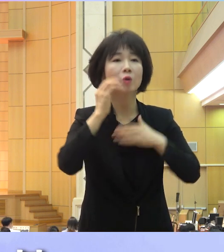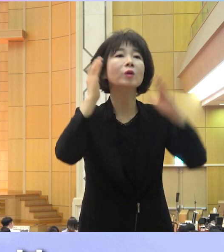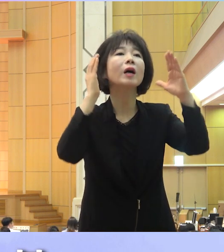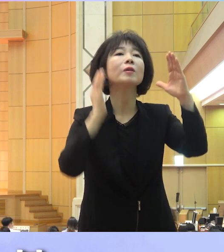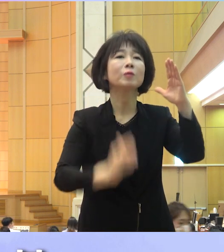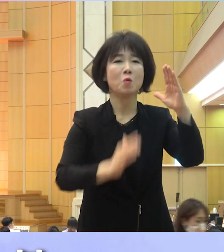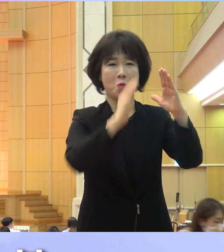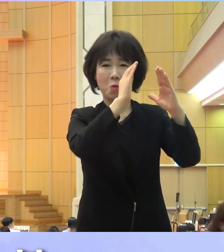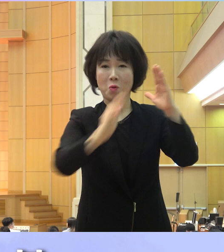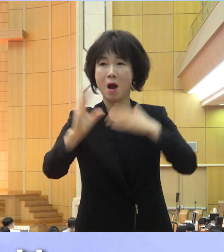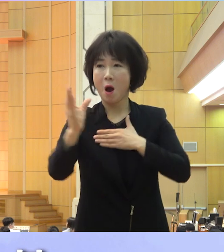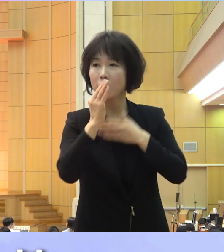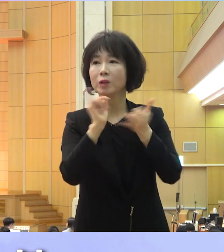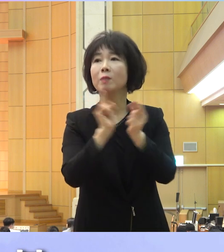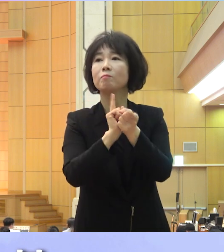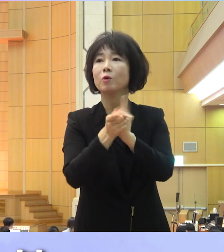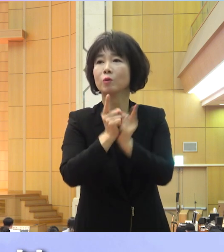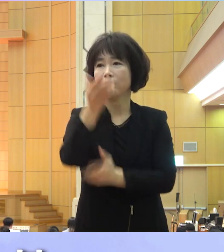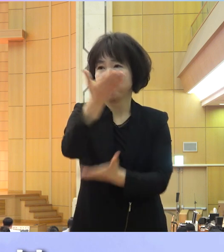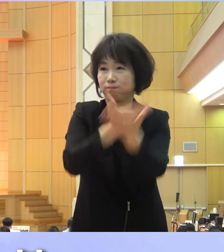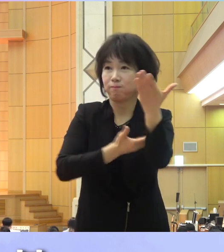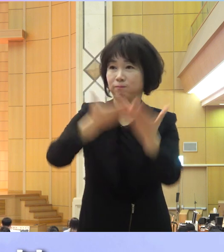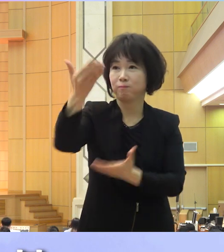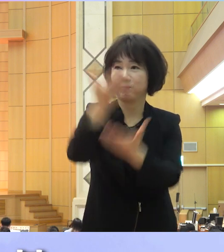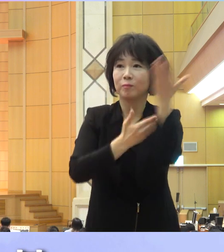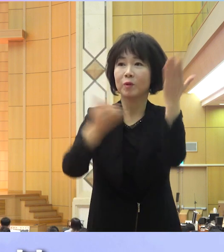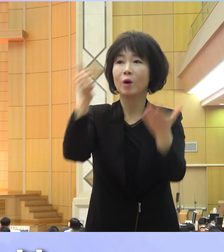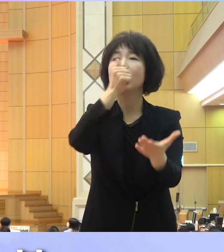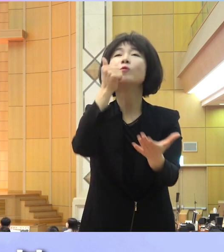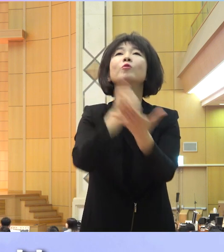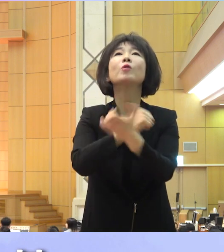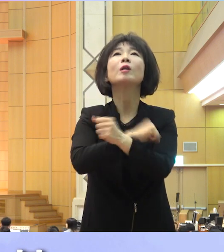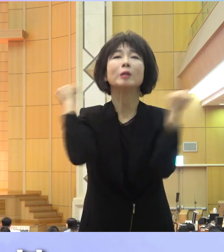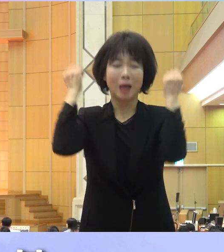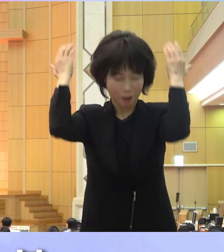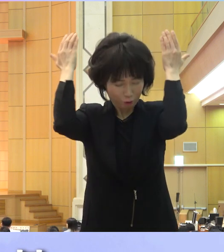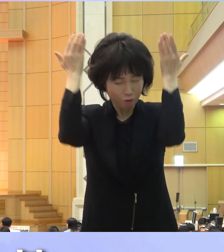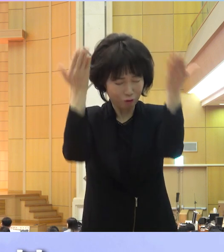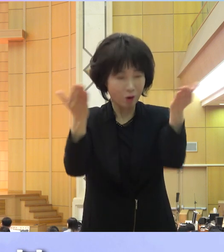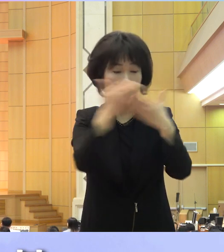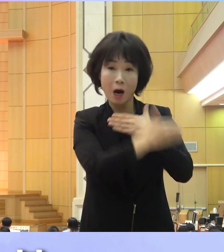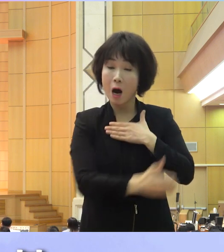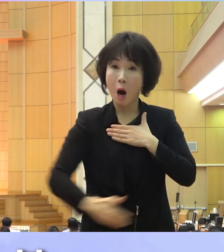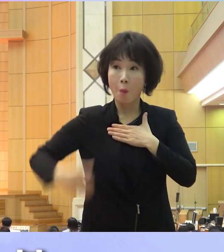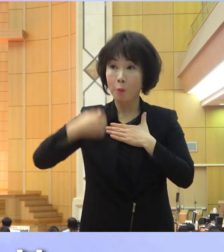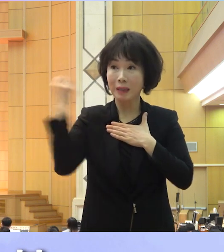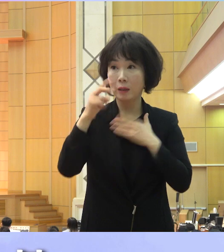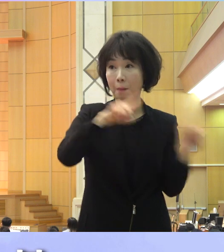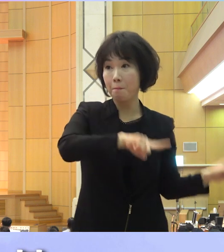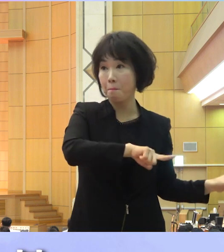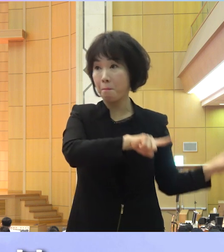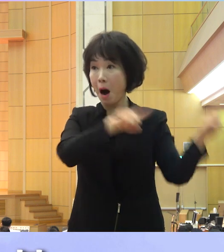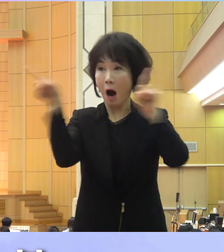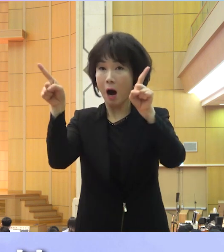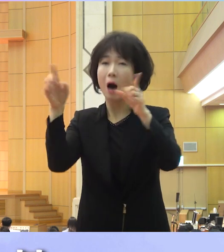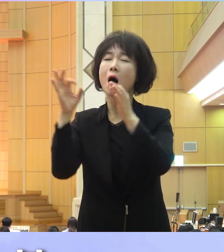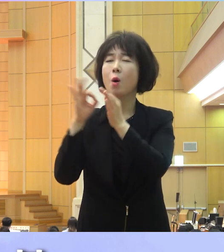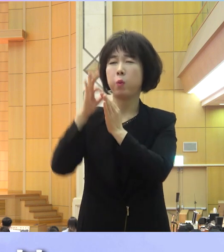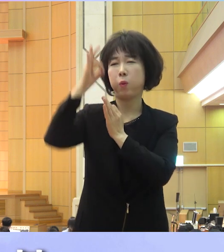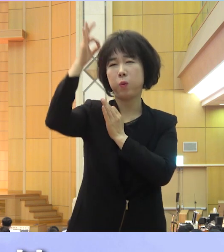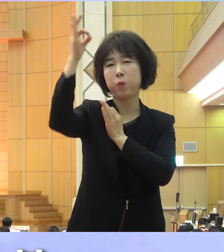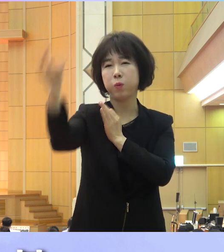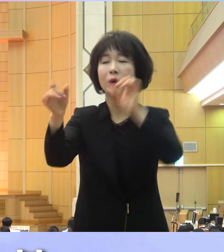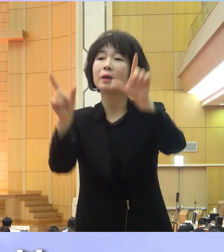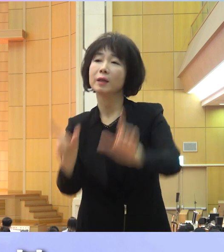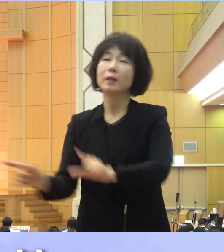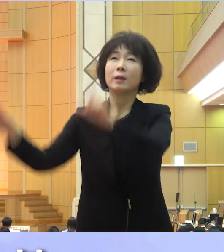믿사오며 거룩한 공회와 성도가 서로 교통하는 것과 죄를 사하여 주시는 것과 몸이